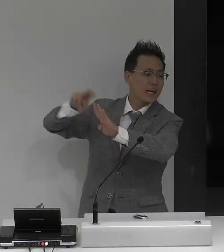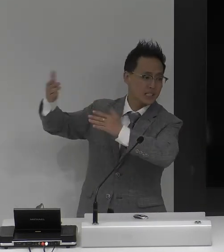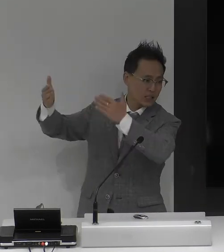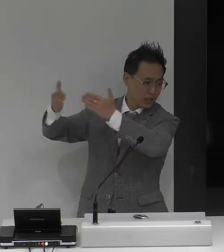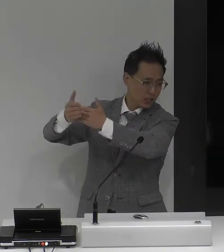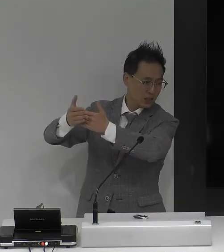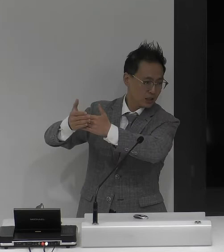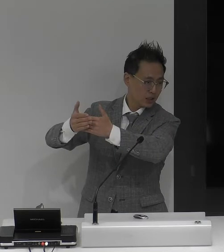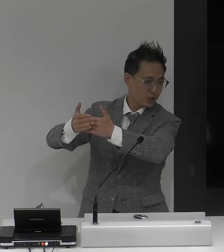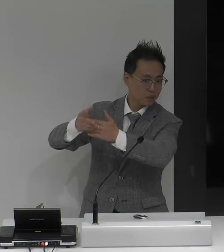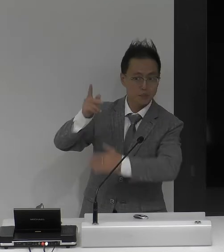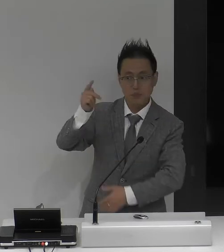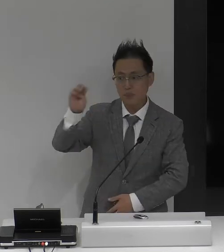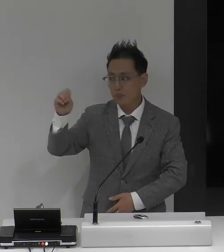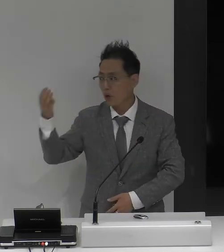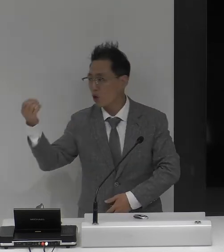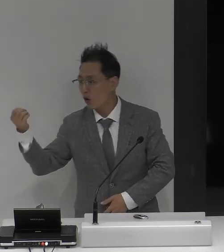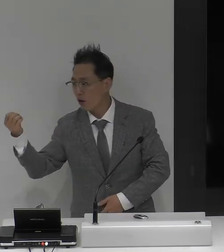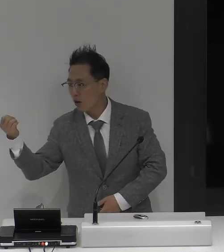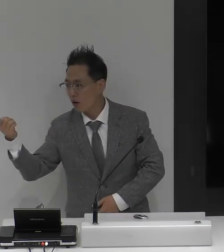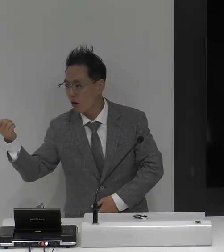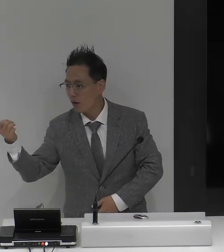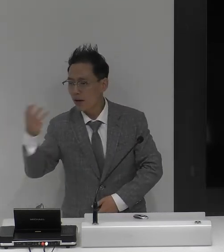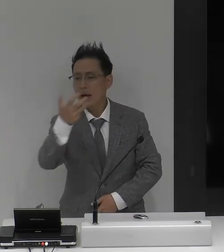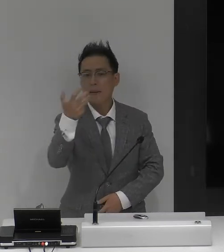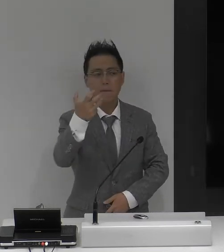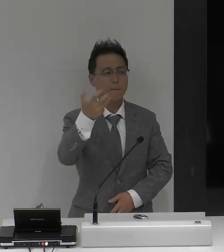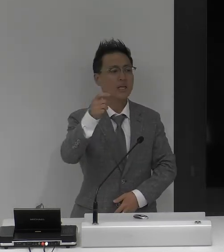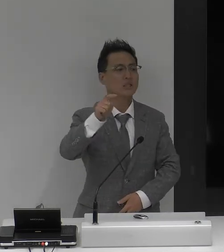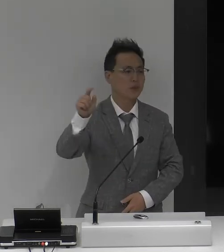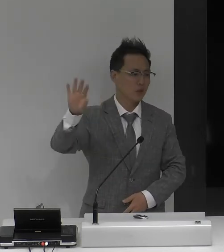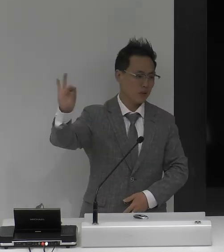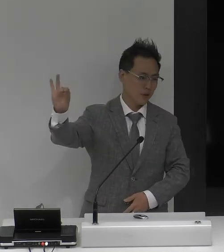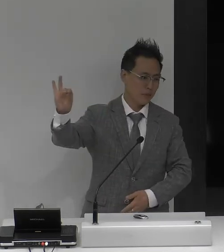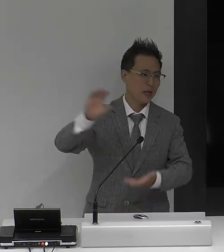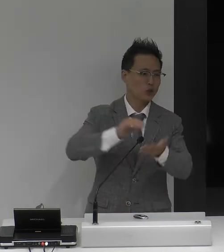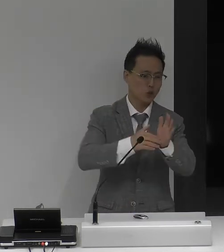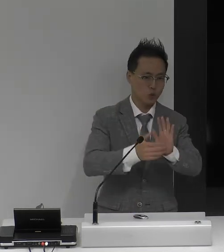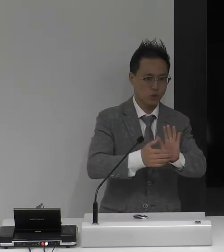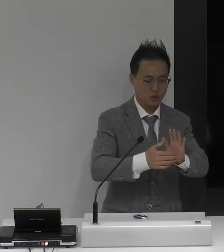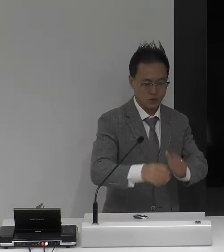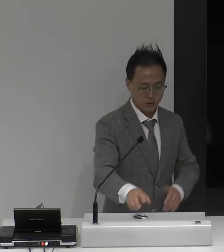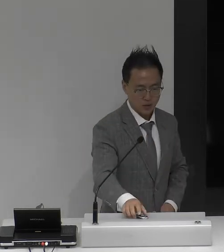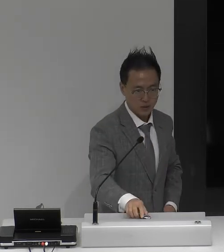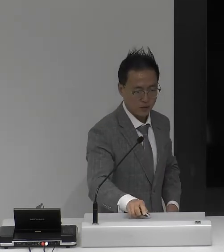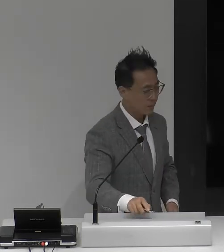베델까지는 몇 킬로야? 80에서 100 정도.